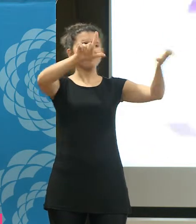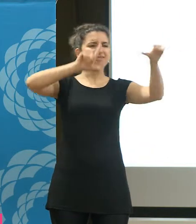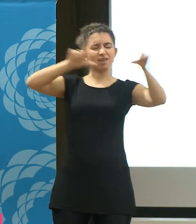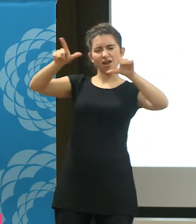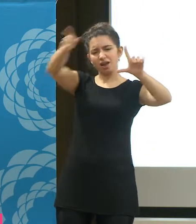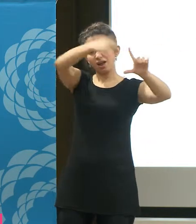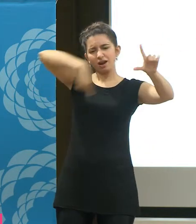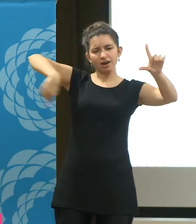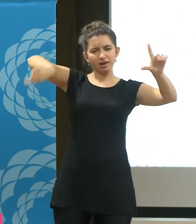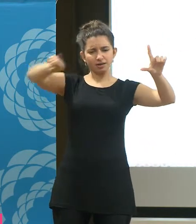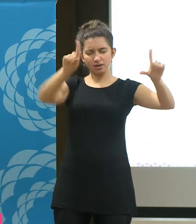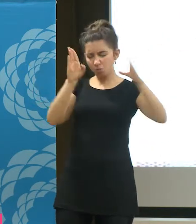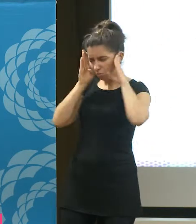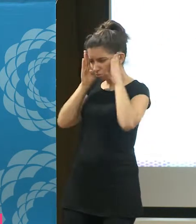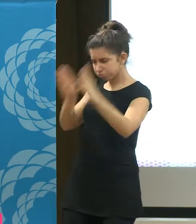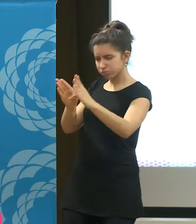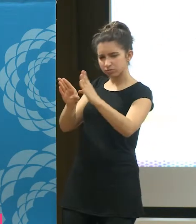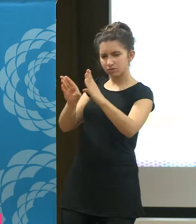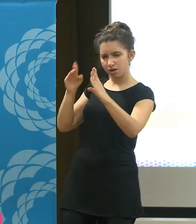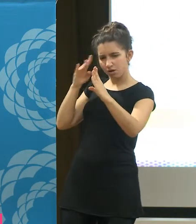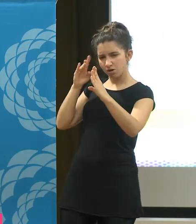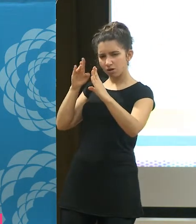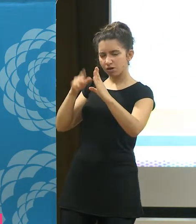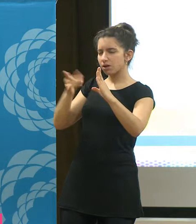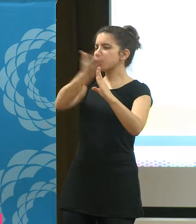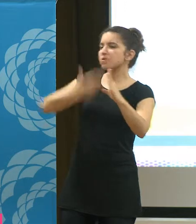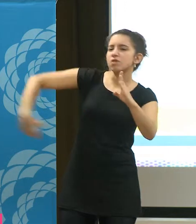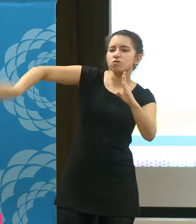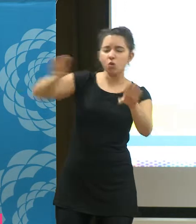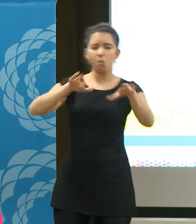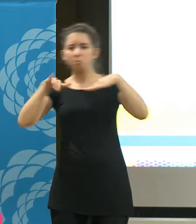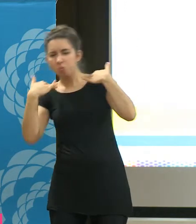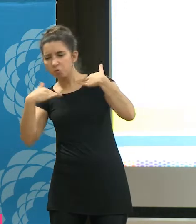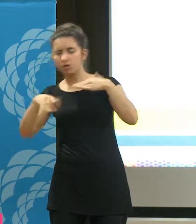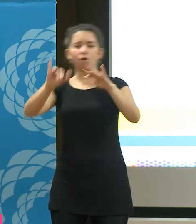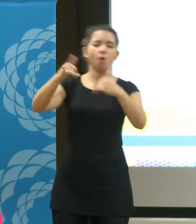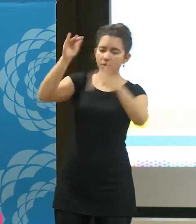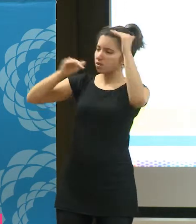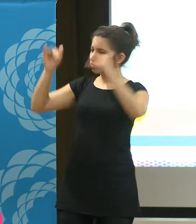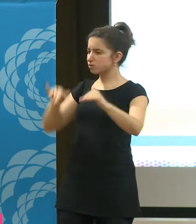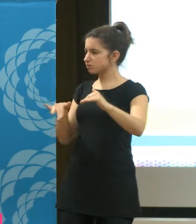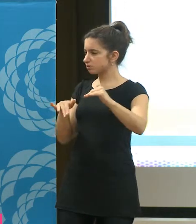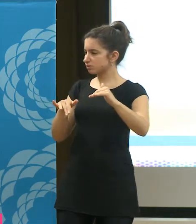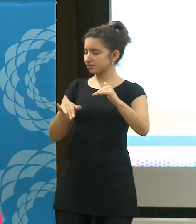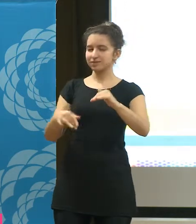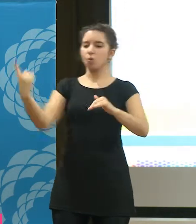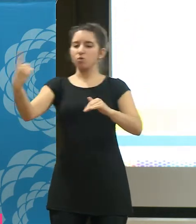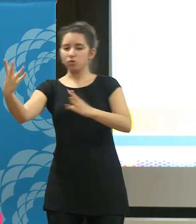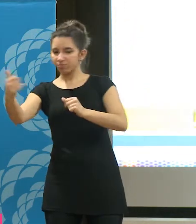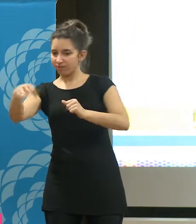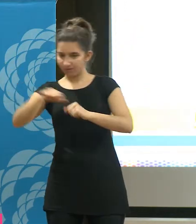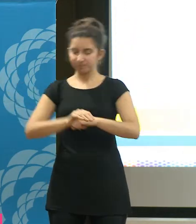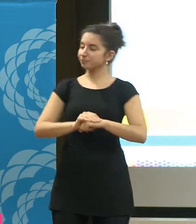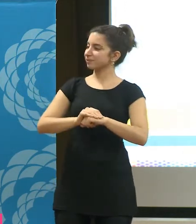la obligación de escuchar y tener en cuenta las opiniones que los públicos tienen acerca de su programación y de los contenidos.